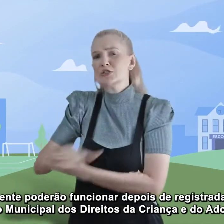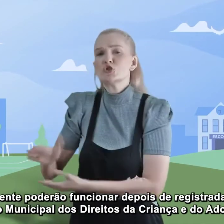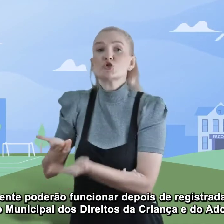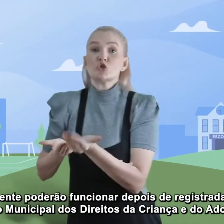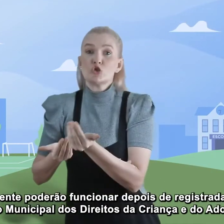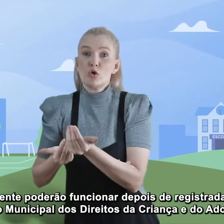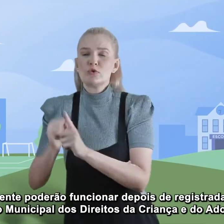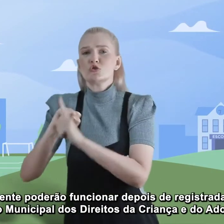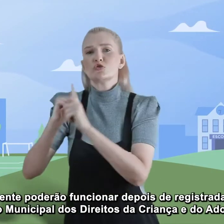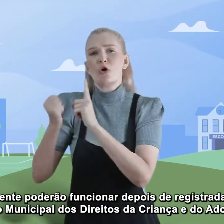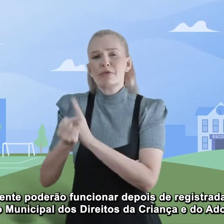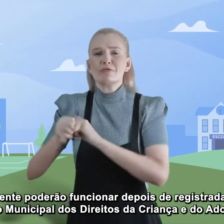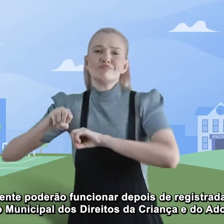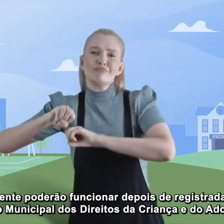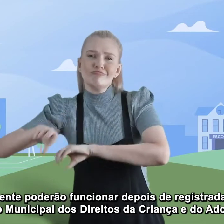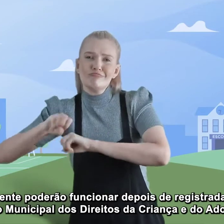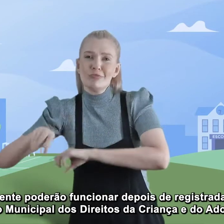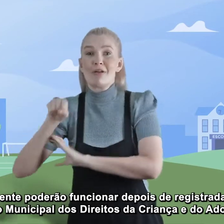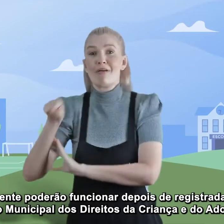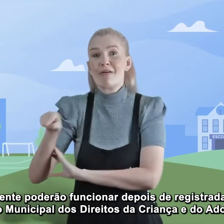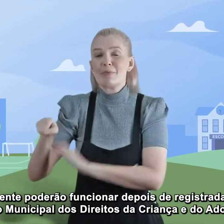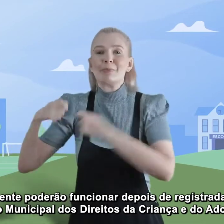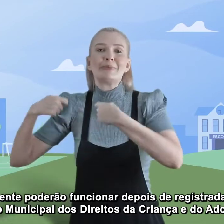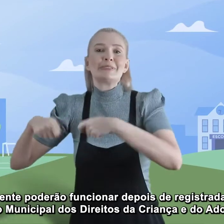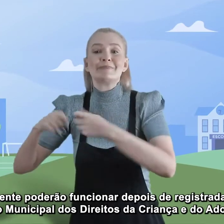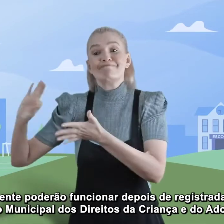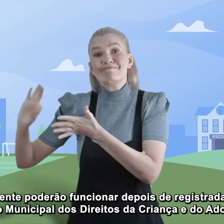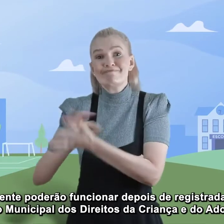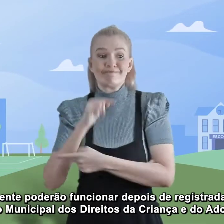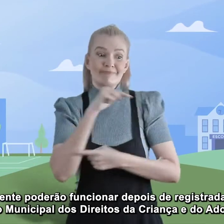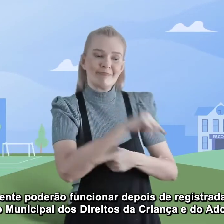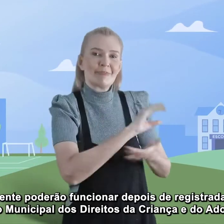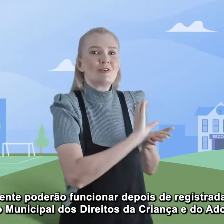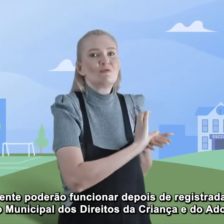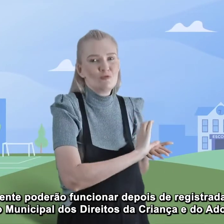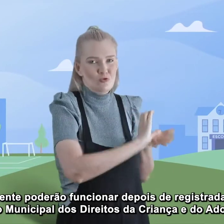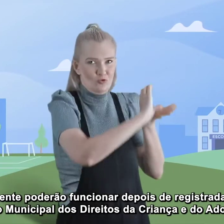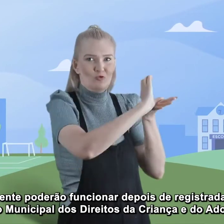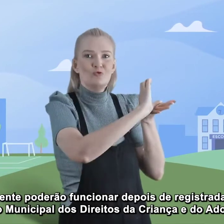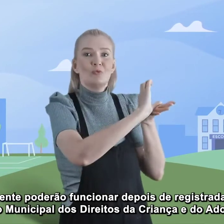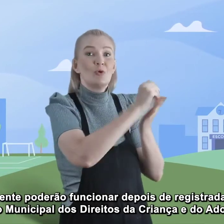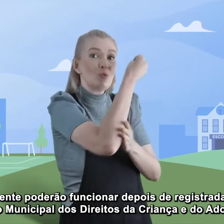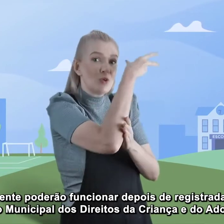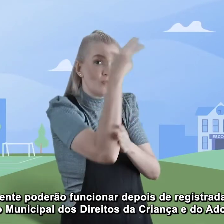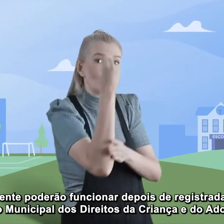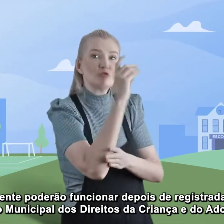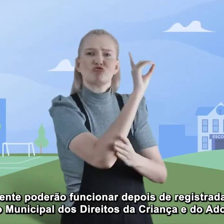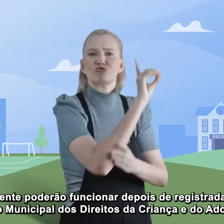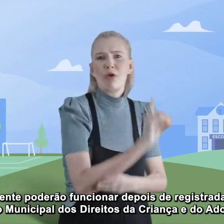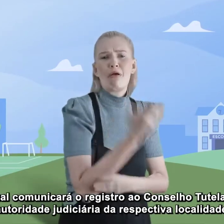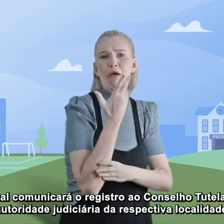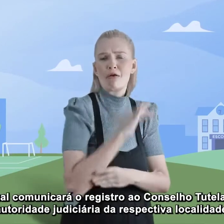de registradas no Conselho Municipal dos Direitos da Criança e do Adolescente, o